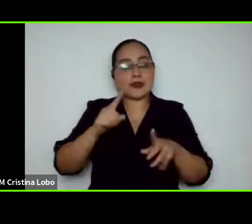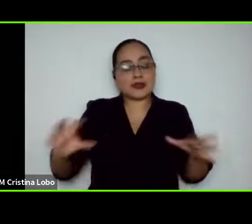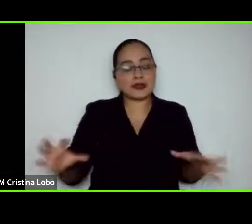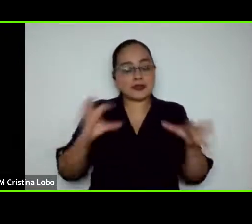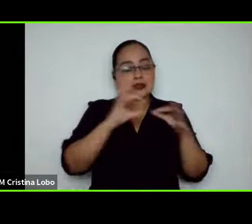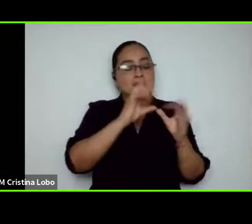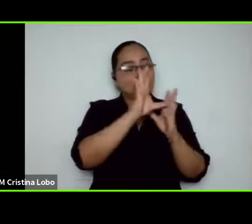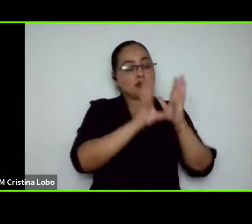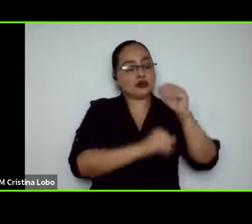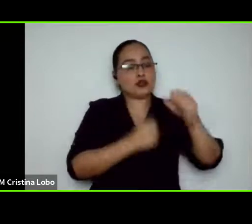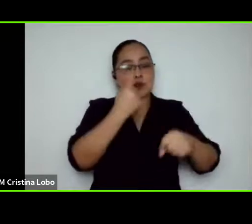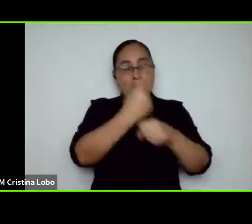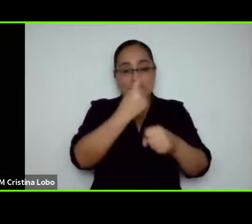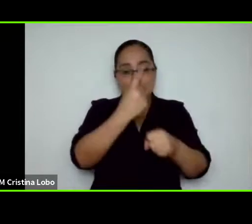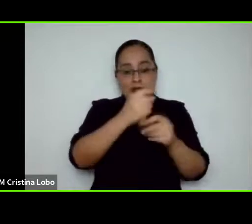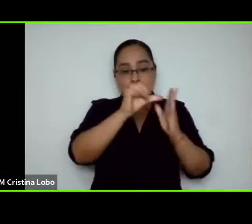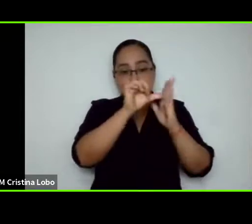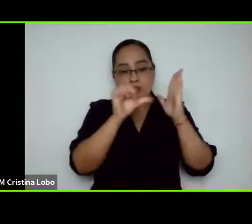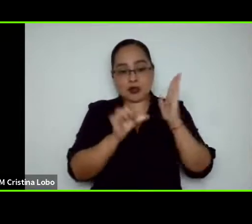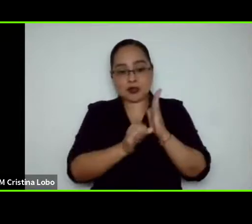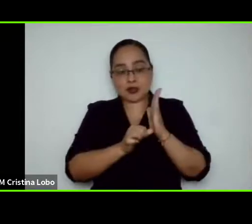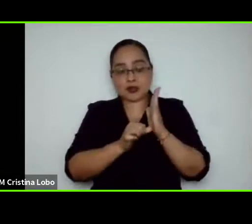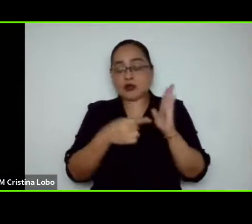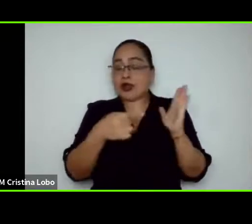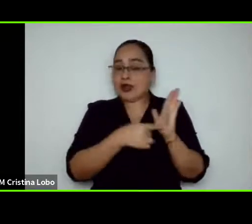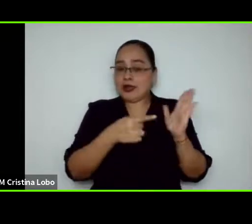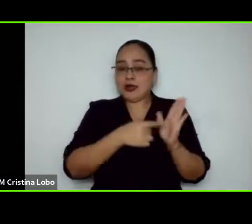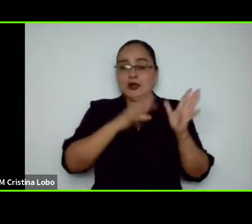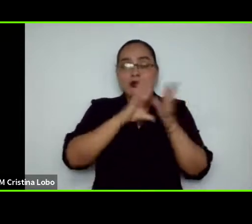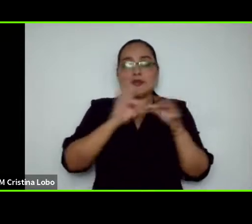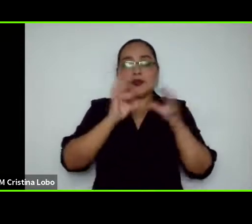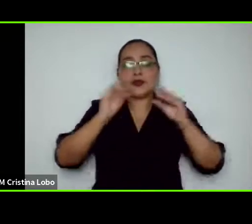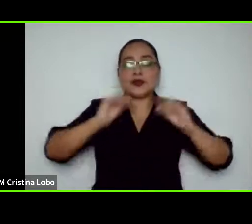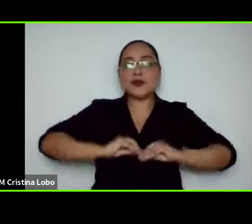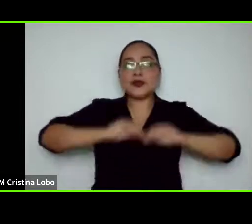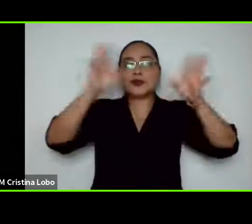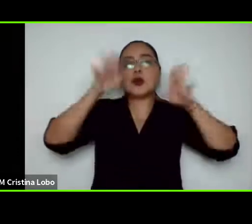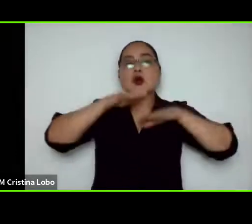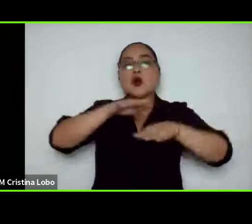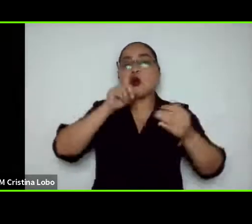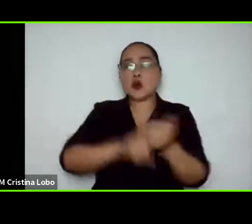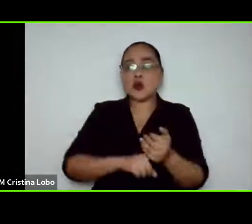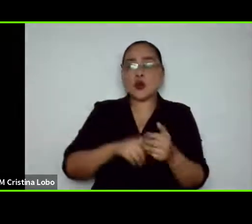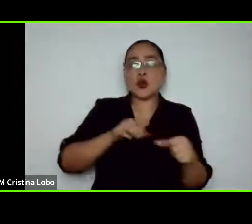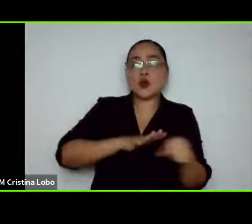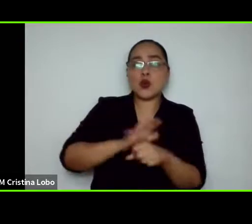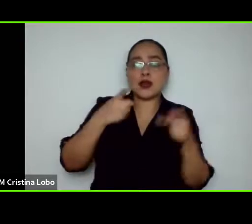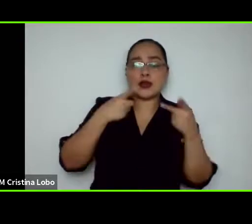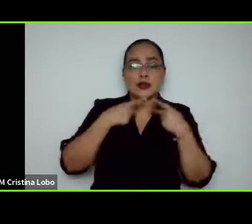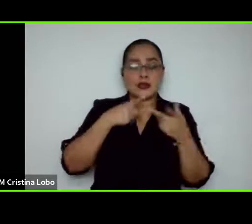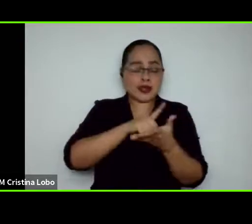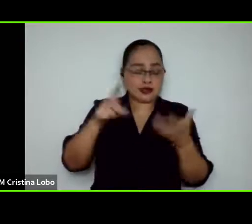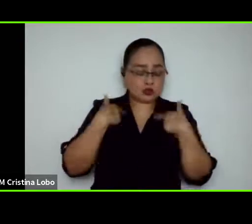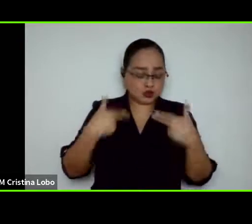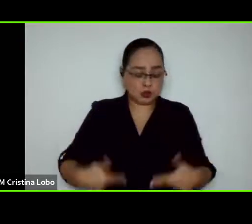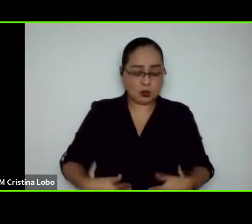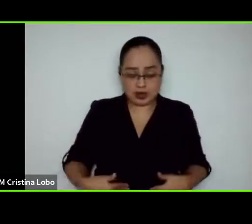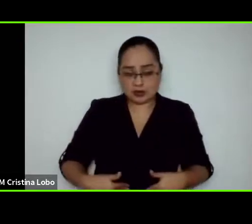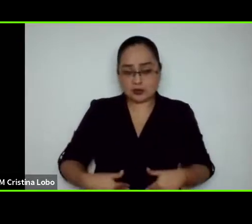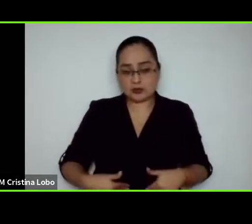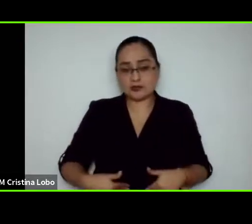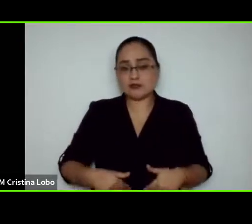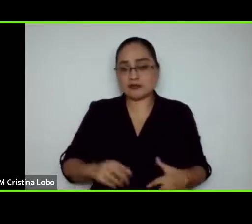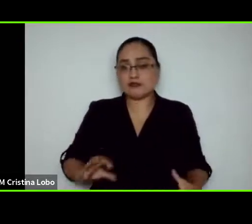primero constitucional, en la que se pone de relevancia cómo los derechos humanos están